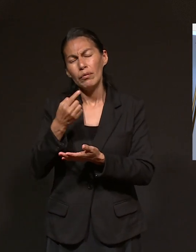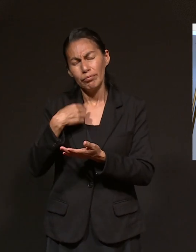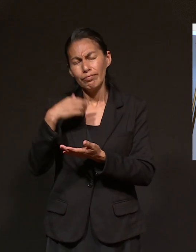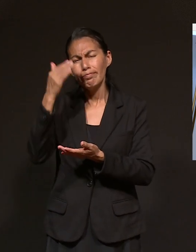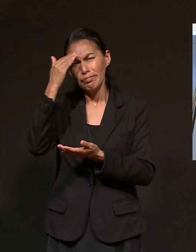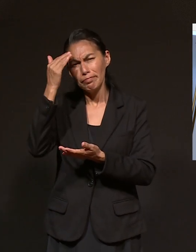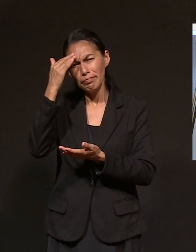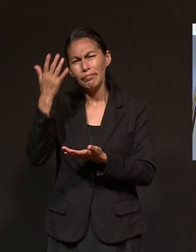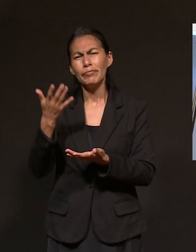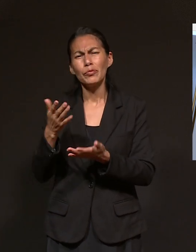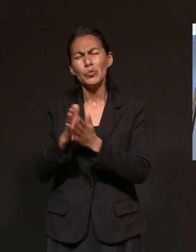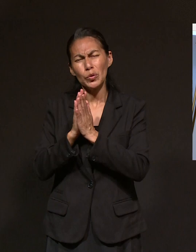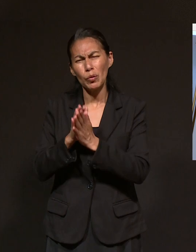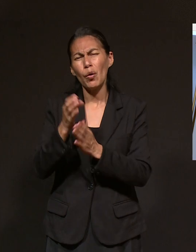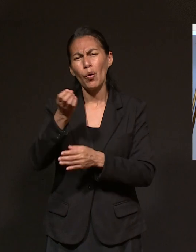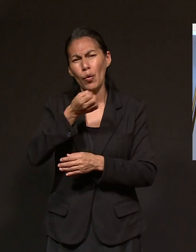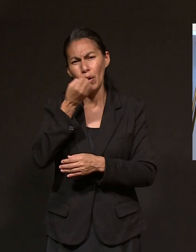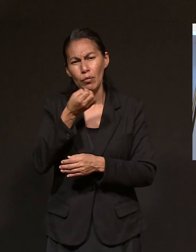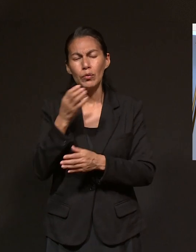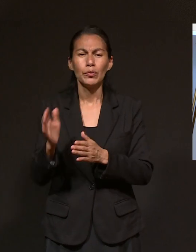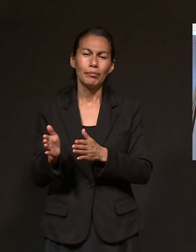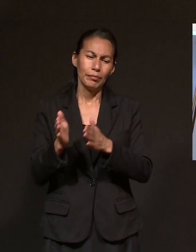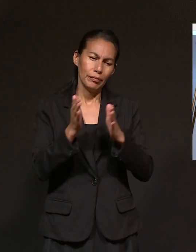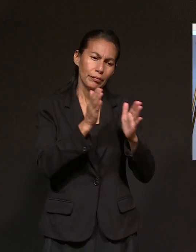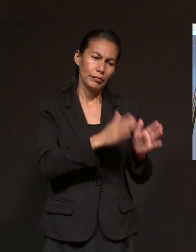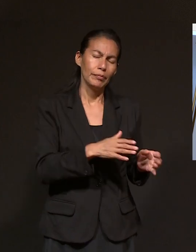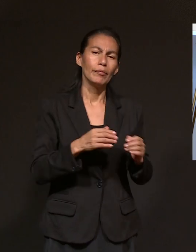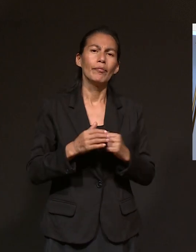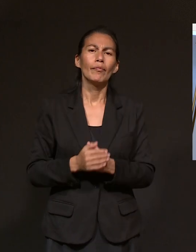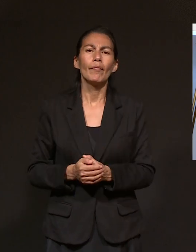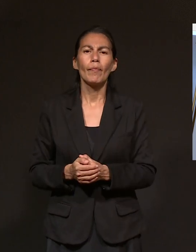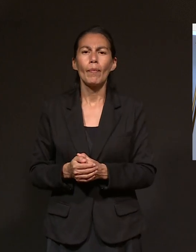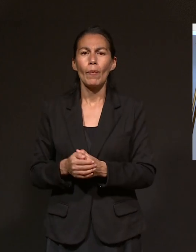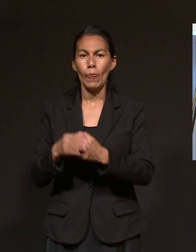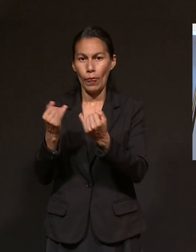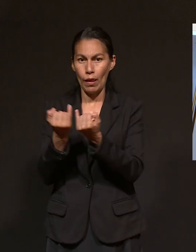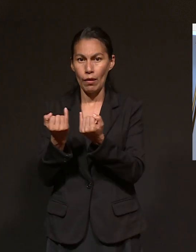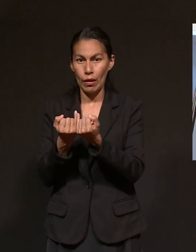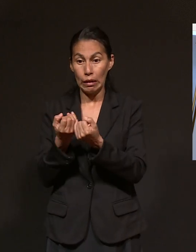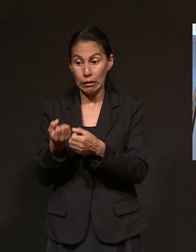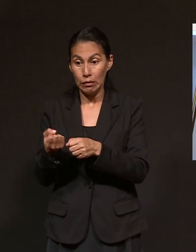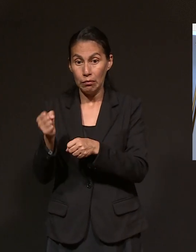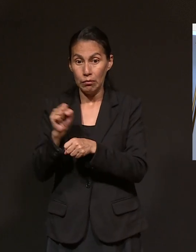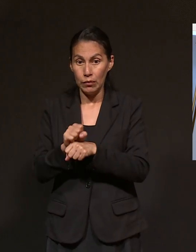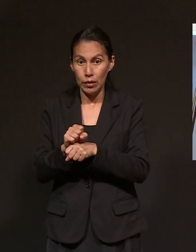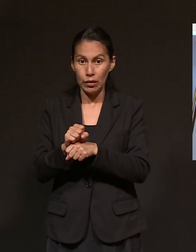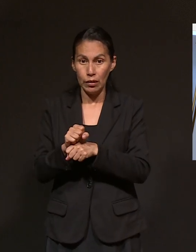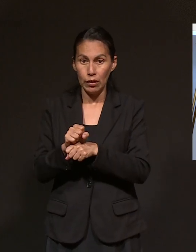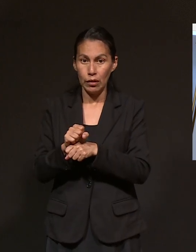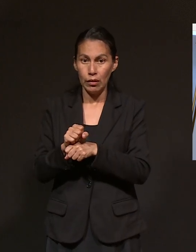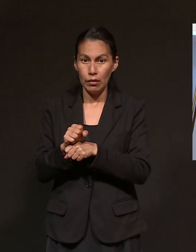Y en estos momentos necesitan nuestras oraciones También esta semana